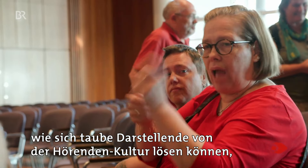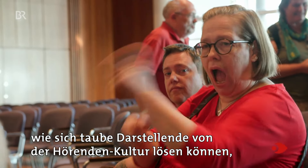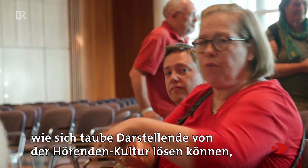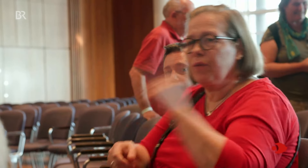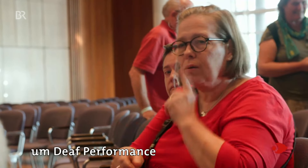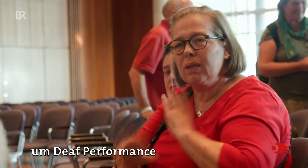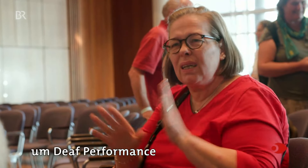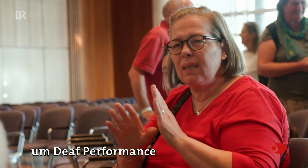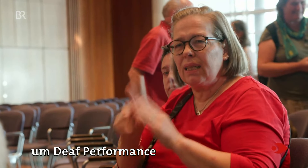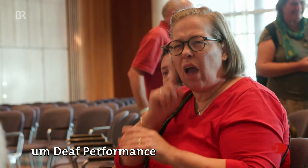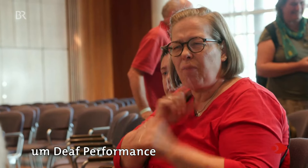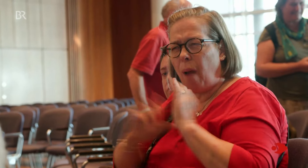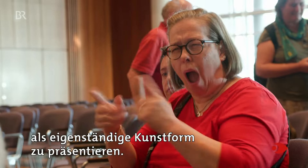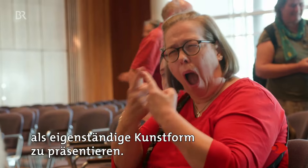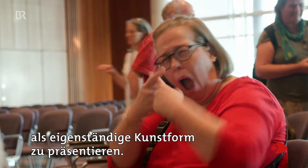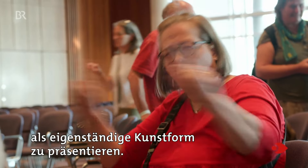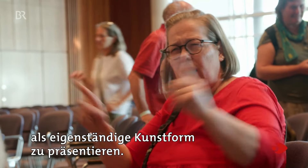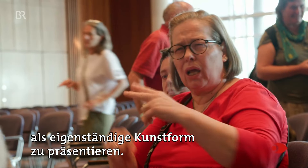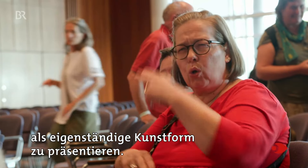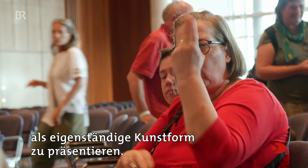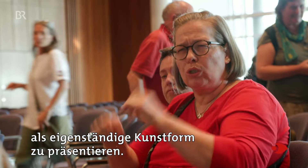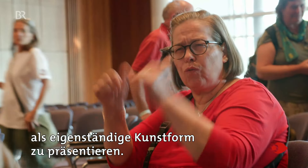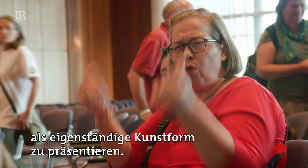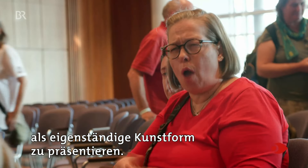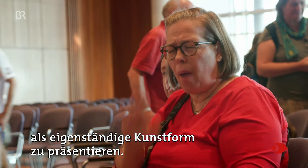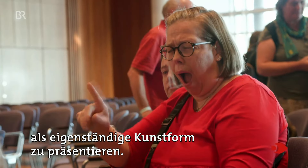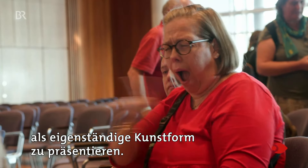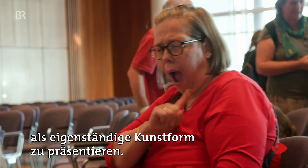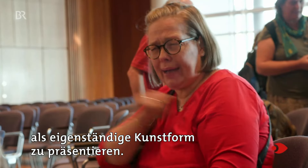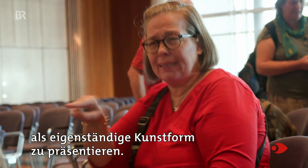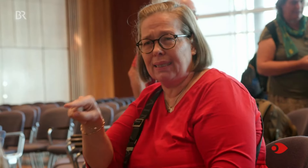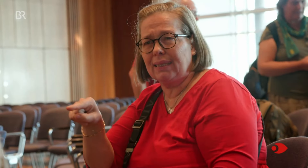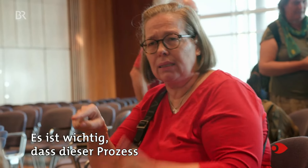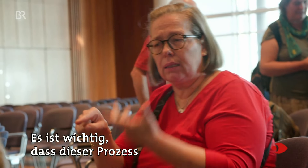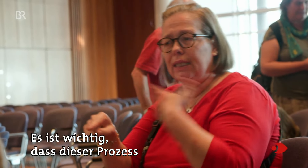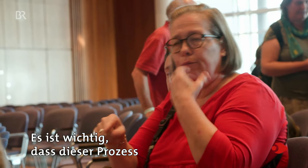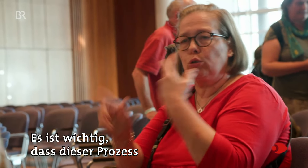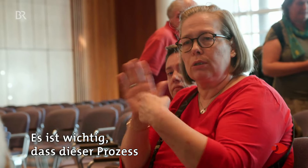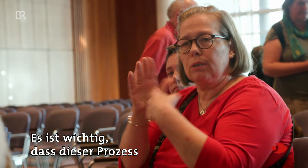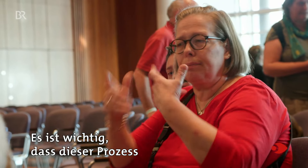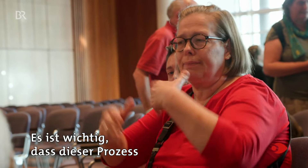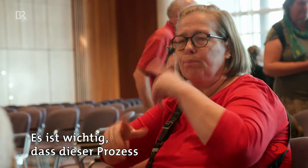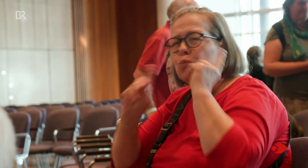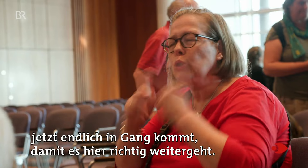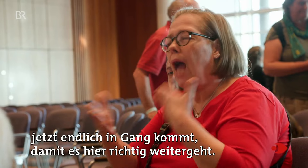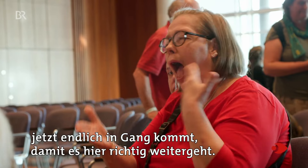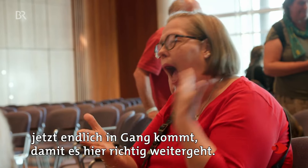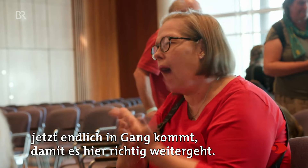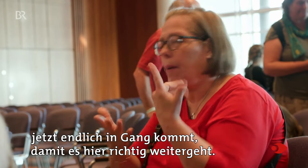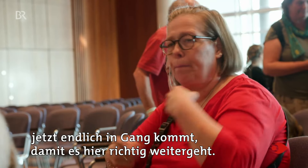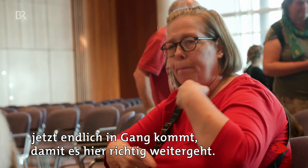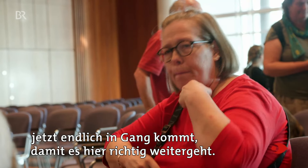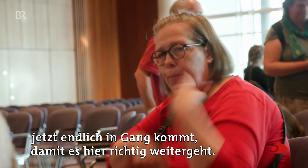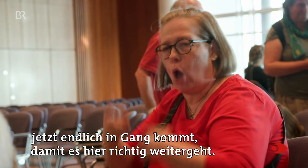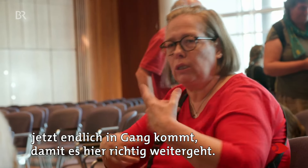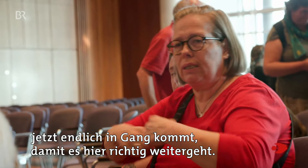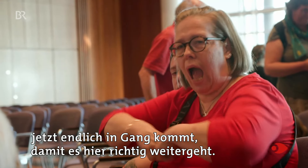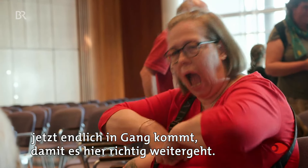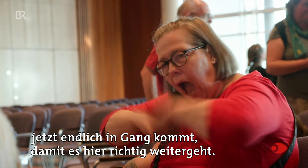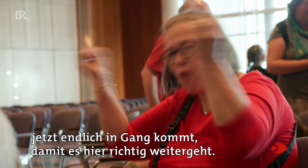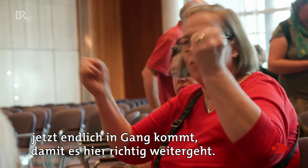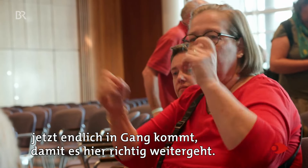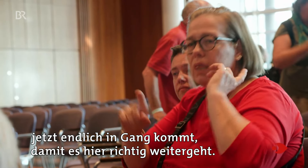lösen können, um Deaf Performance als eigenständige Kunstform zu präsentieren. Es ist wichtig, dass dieser Prozess jetzt endlich in Gang kommt,